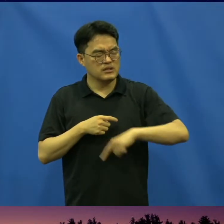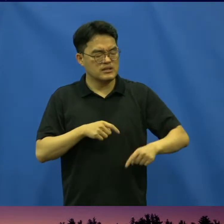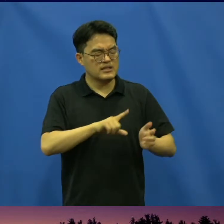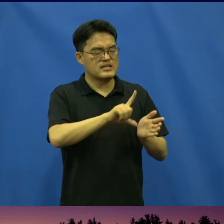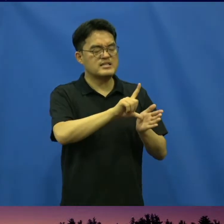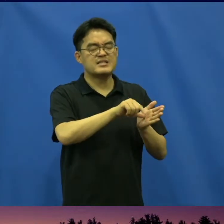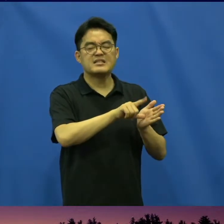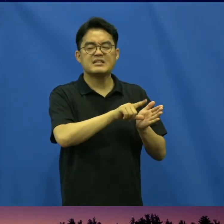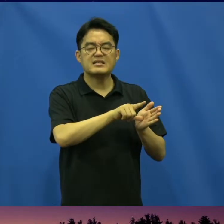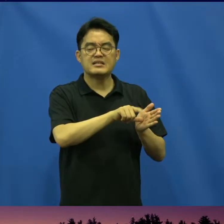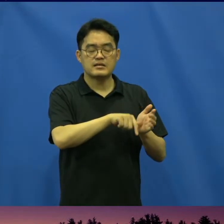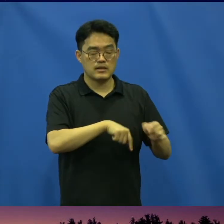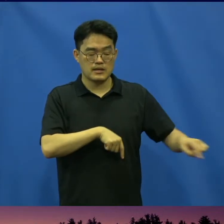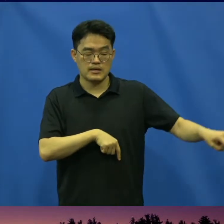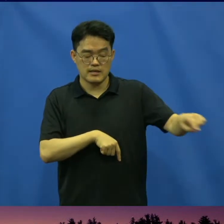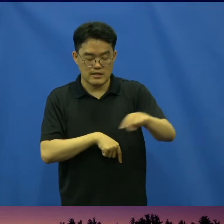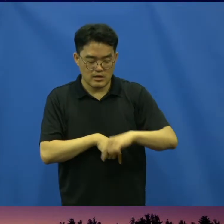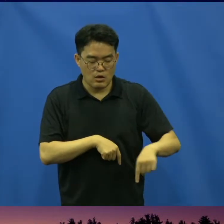임하니라.